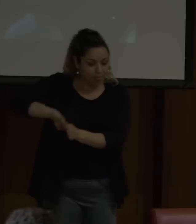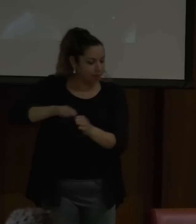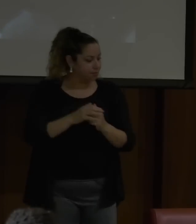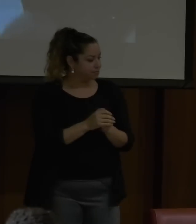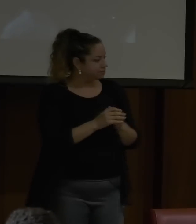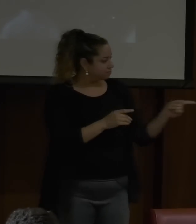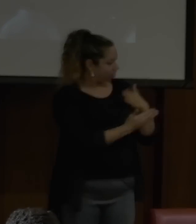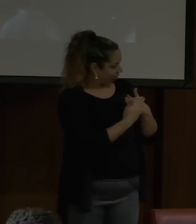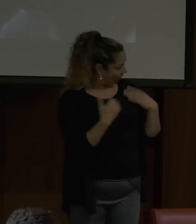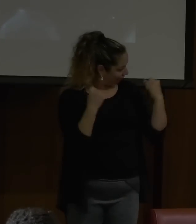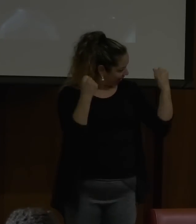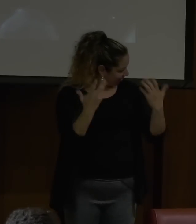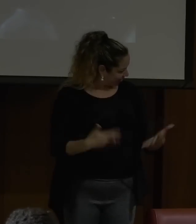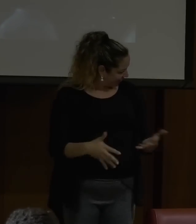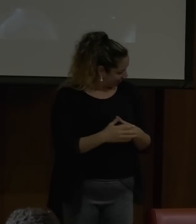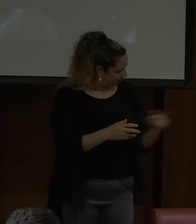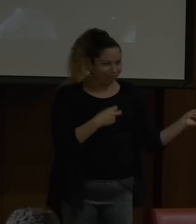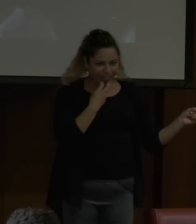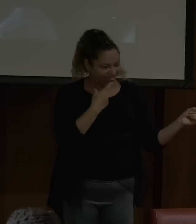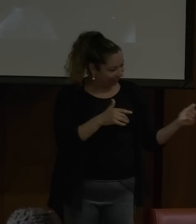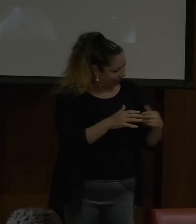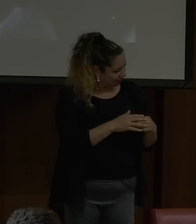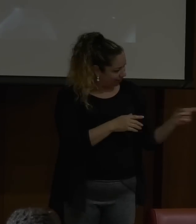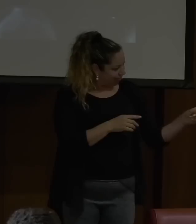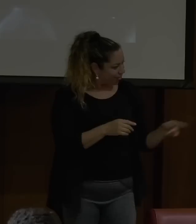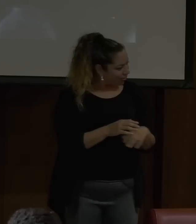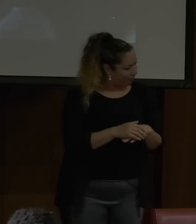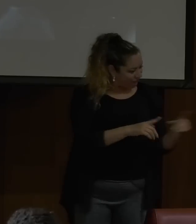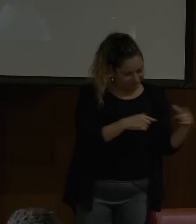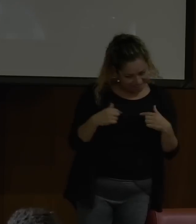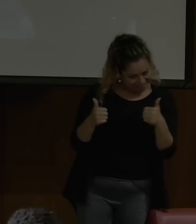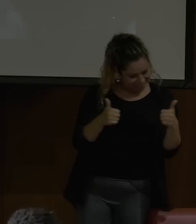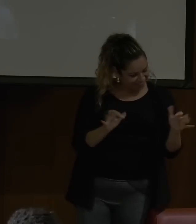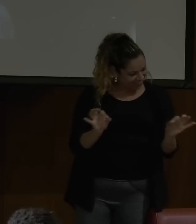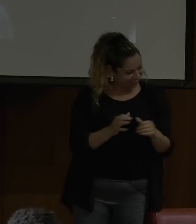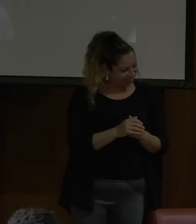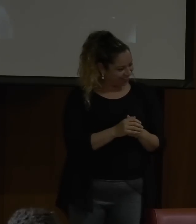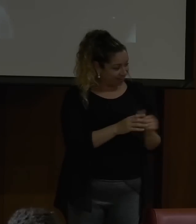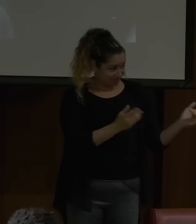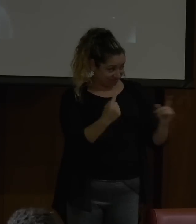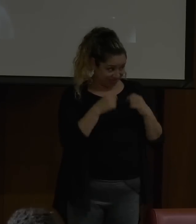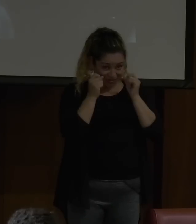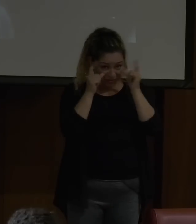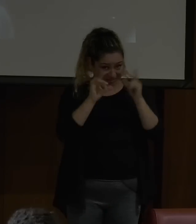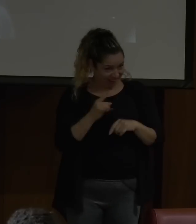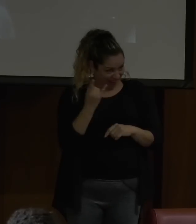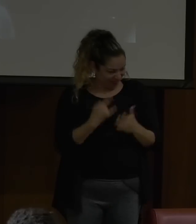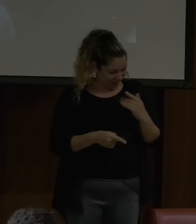¿Me estás afanando o estás viendo? Estoy viendo que bien. Bien, ok. Sorpresa para todos.